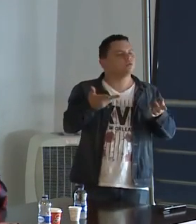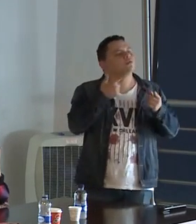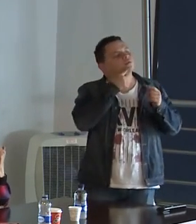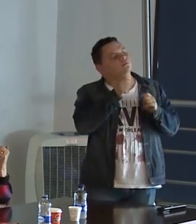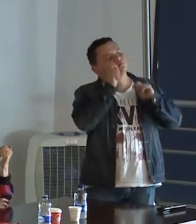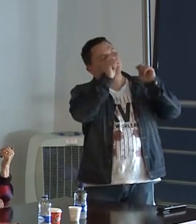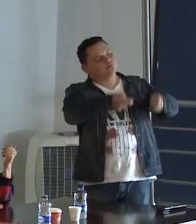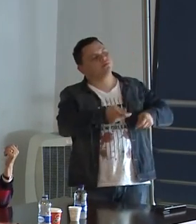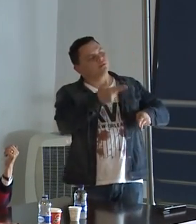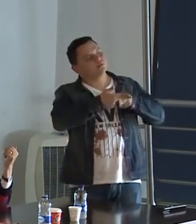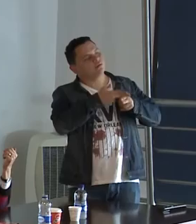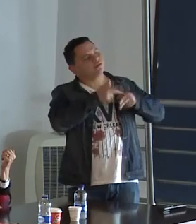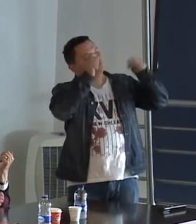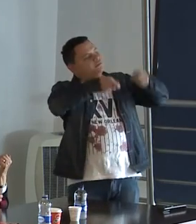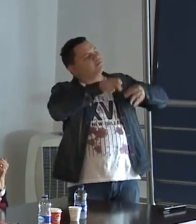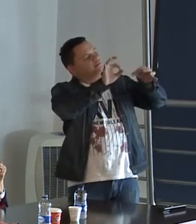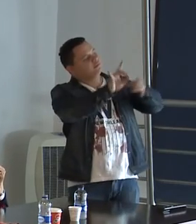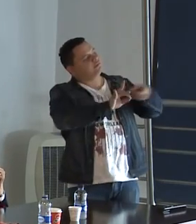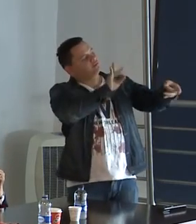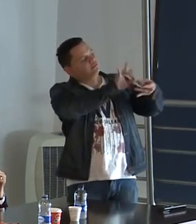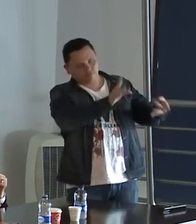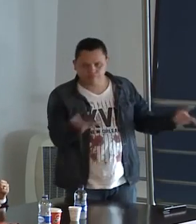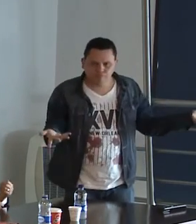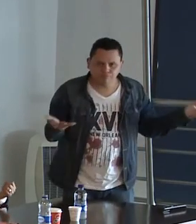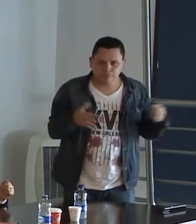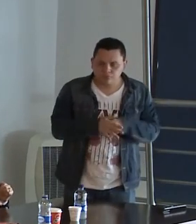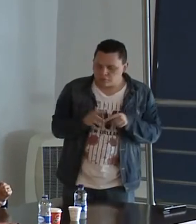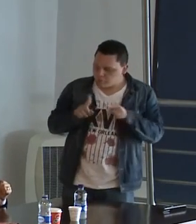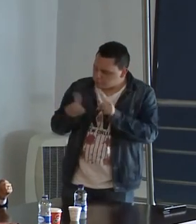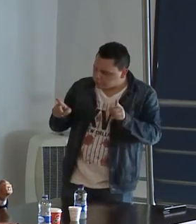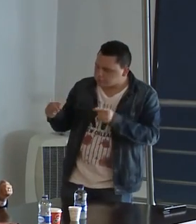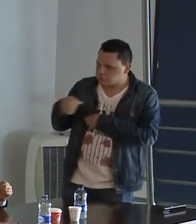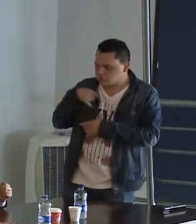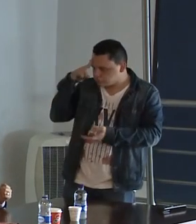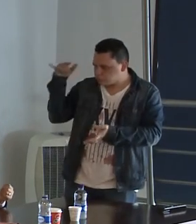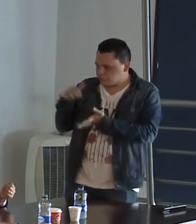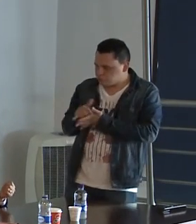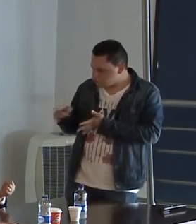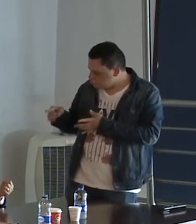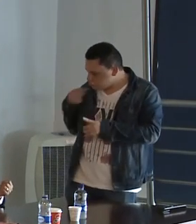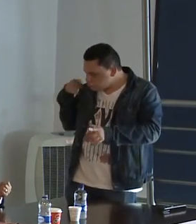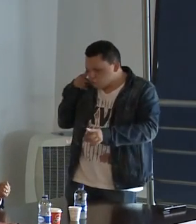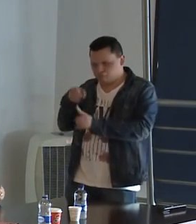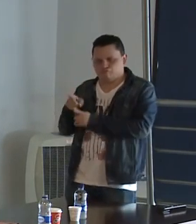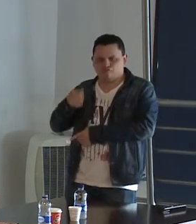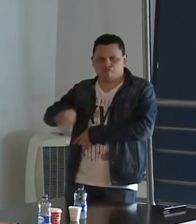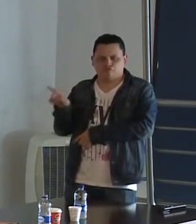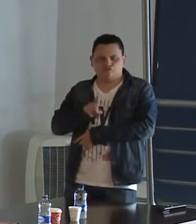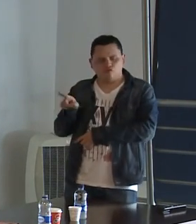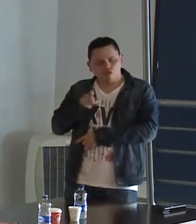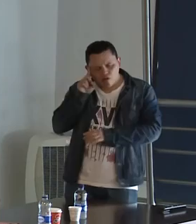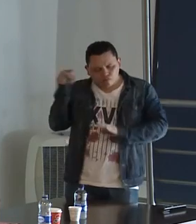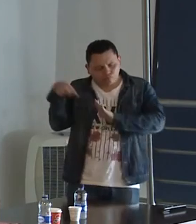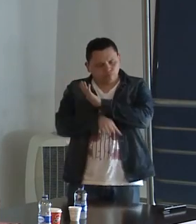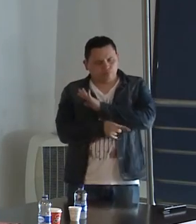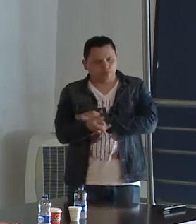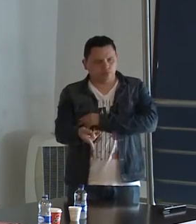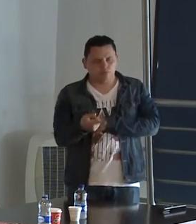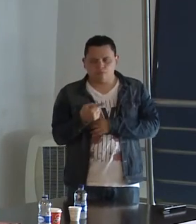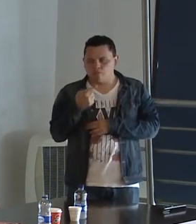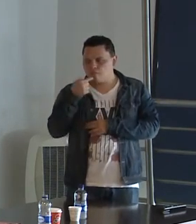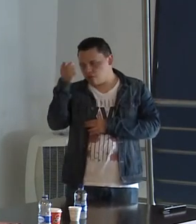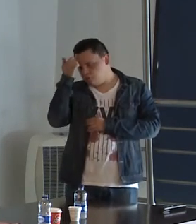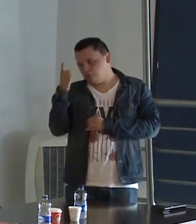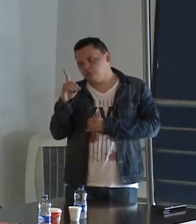hablar correctamente, ¿no es cierto? Es decir, pero creo que los compañeros no apuntan a eso, sino a lo profundo, porque dice el profesor